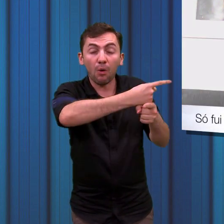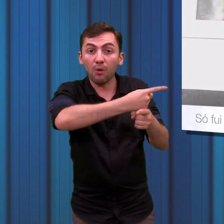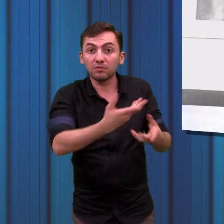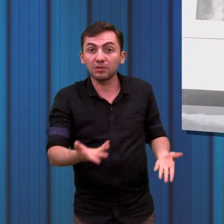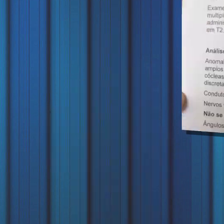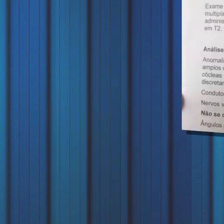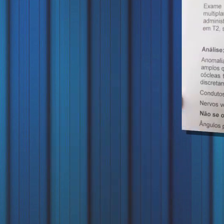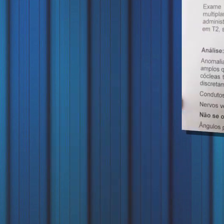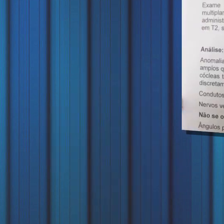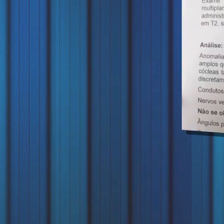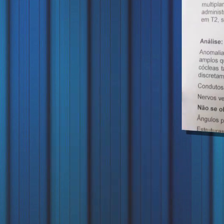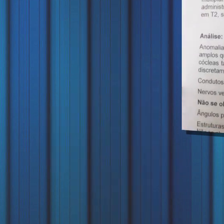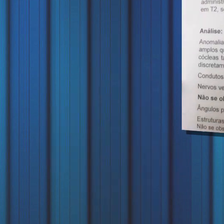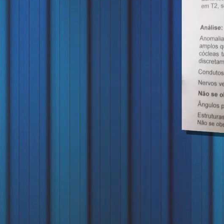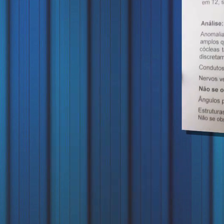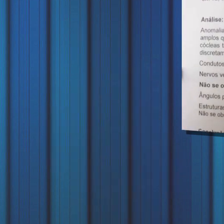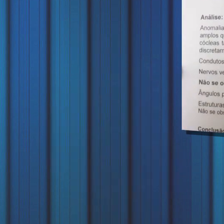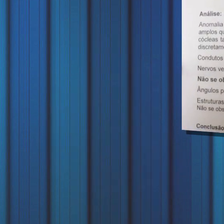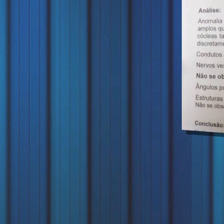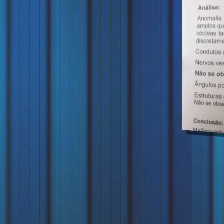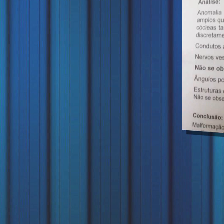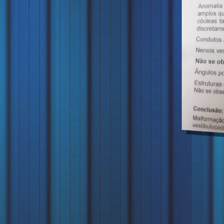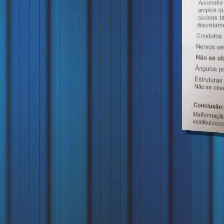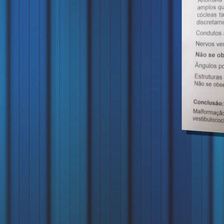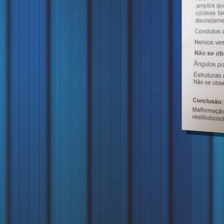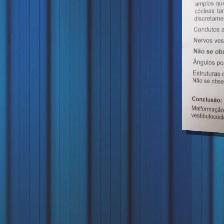hora depois.